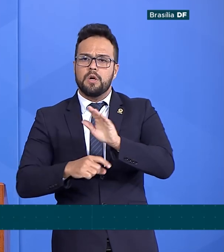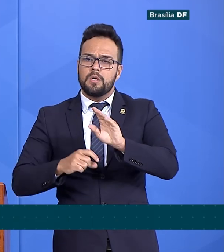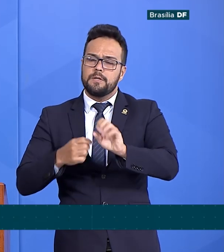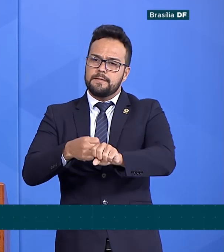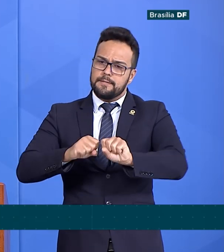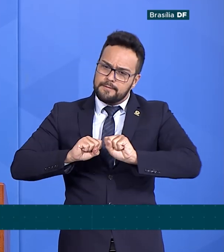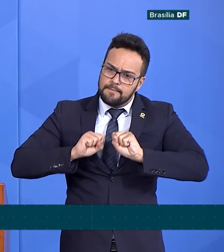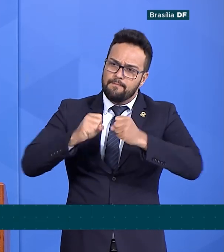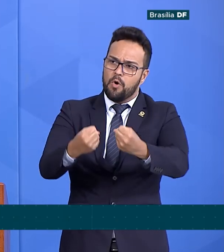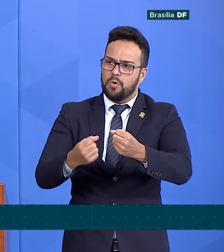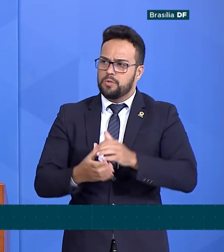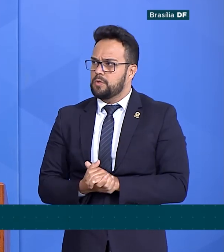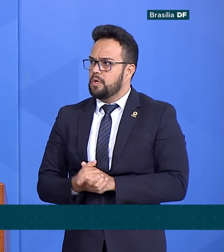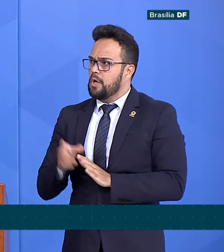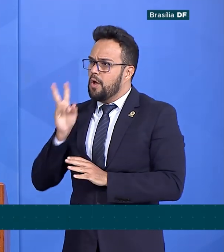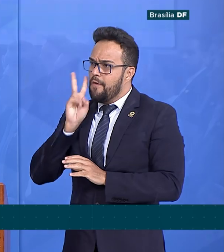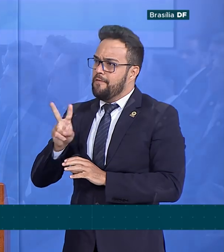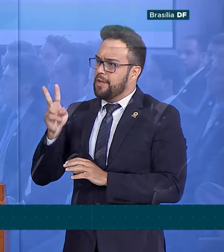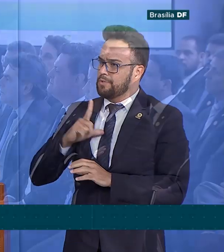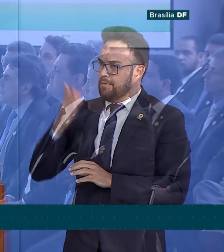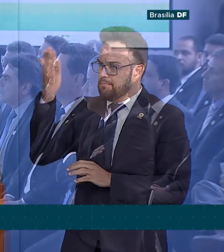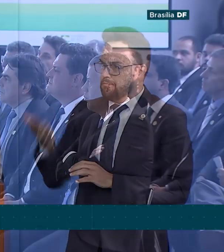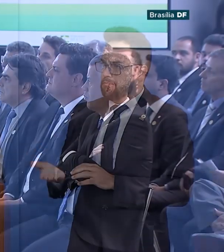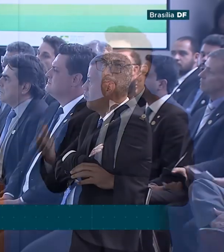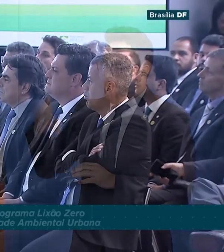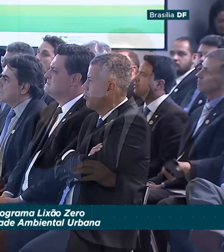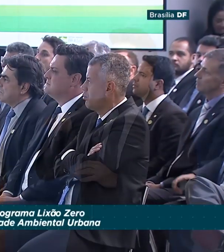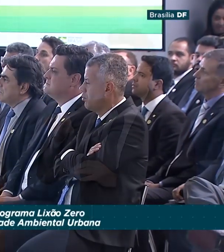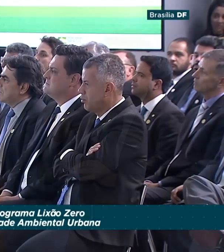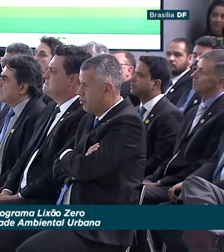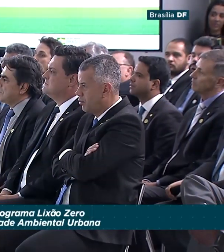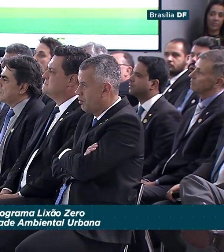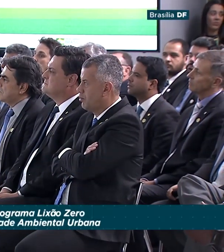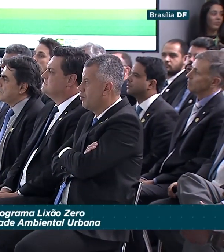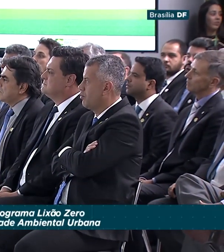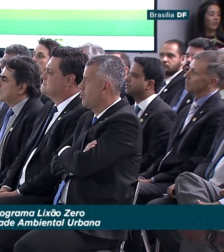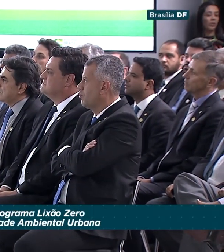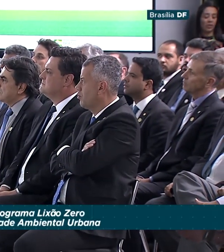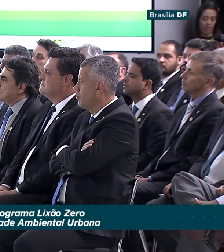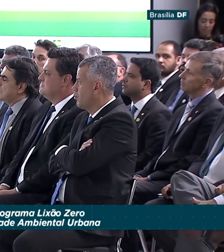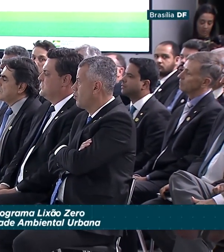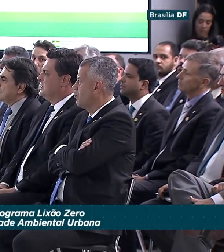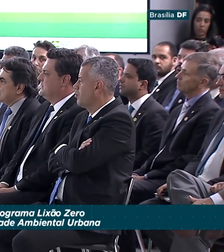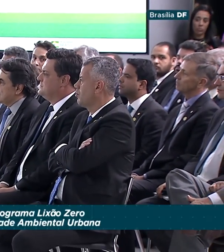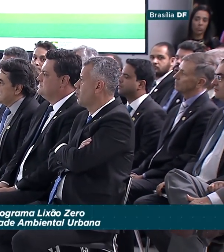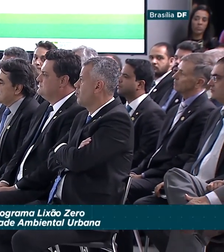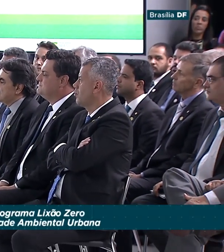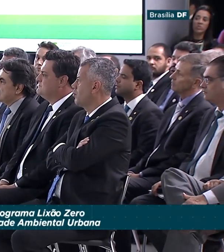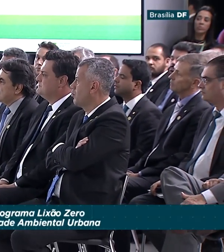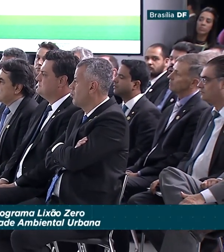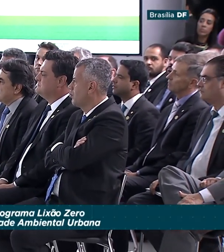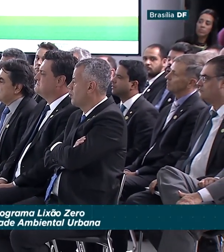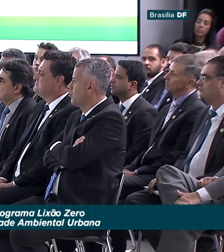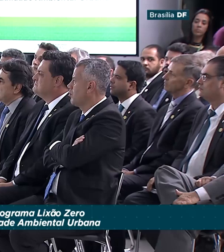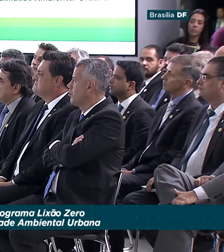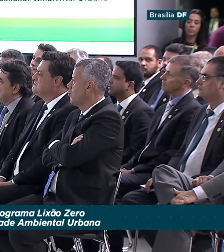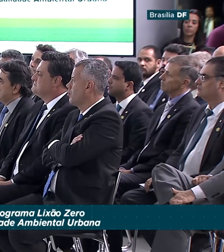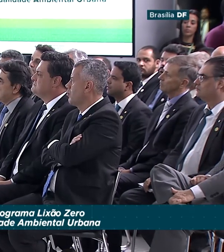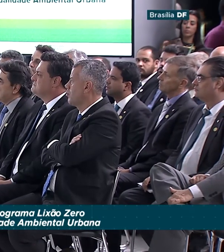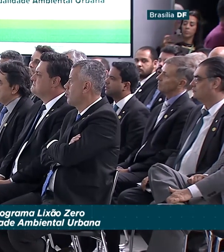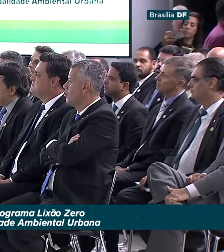esforço. Eu vejo aqui o Ivair de Mello, que tem nos ajudado bastante nesse trabalho, o Geninho, que, aliás, parabéns pelo tema do saneamento, um trabalho